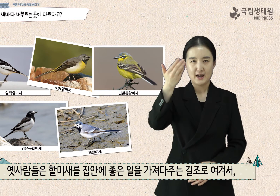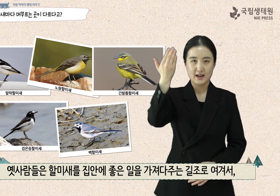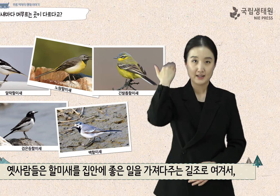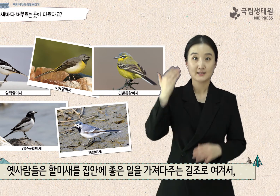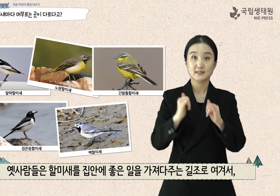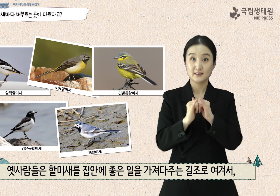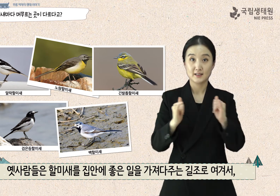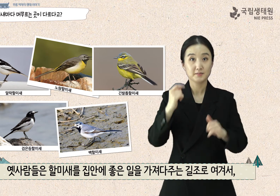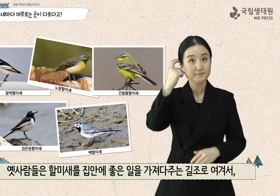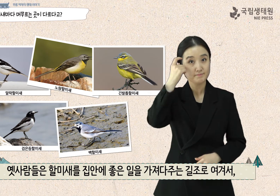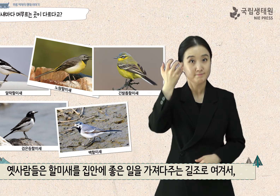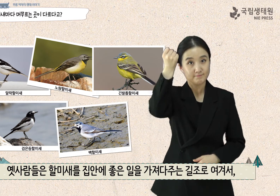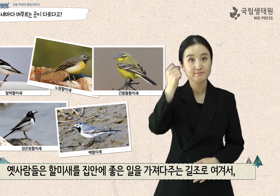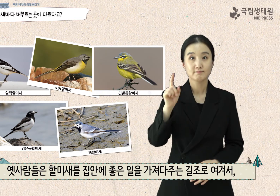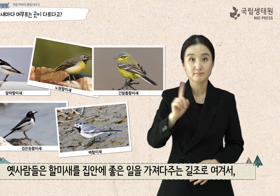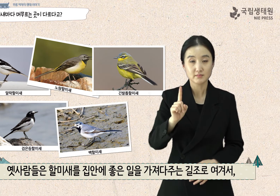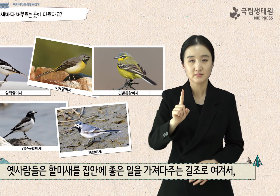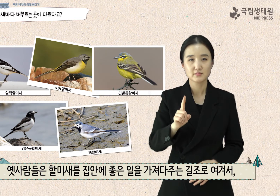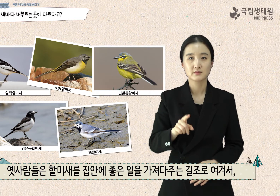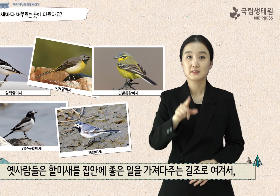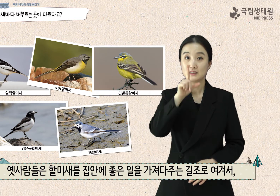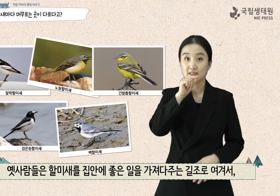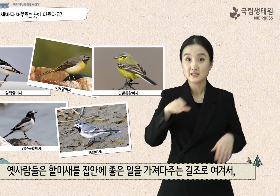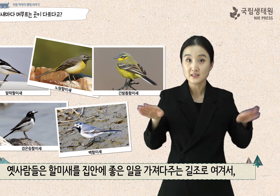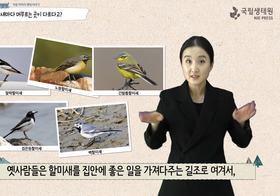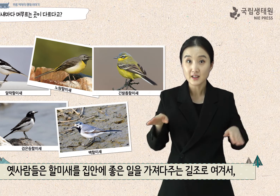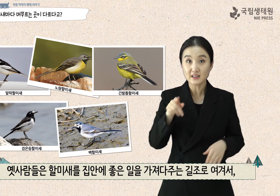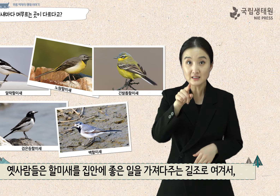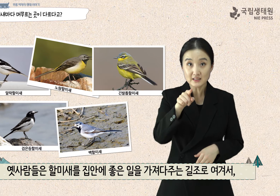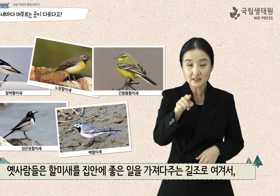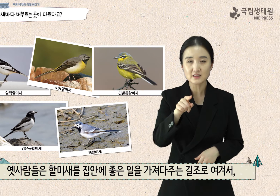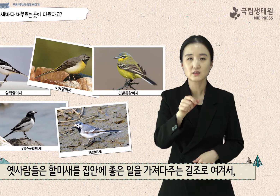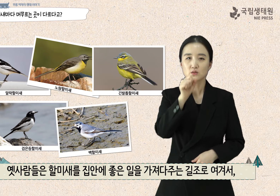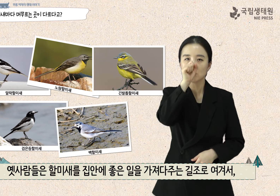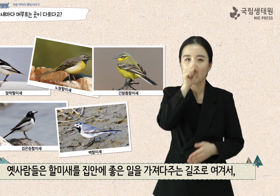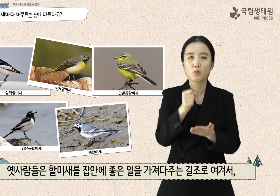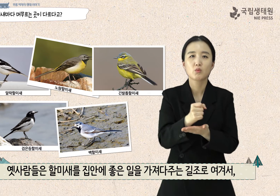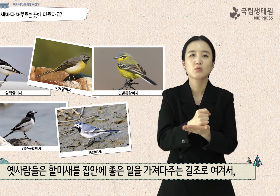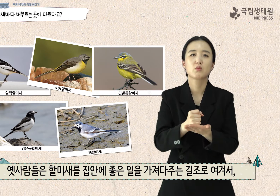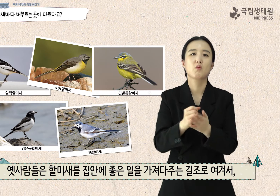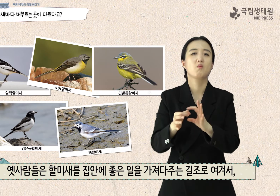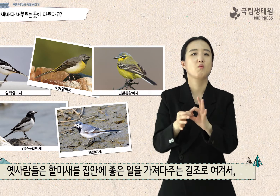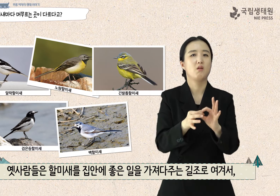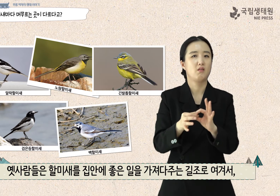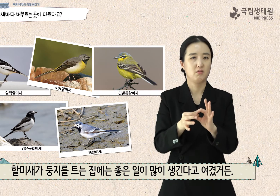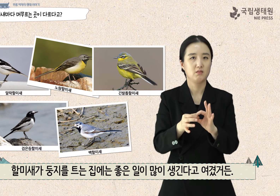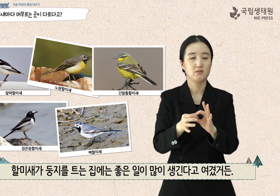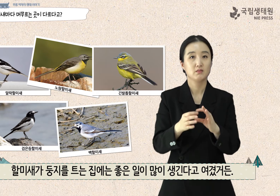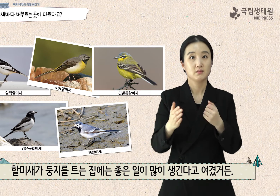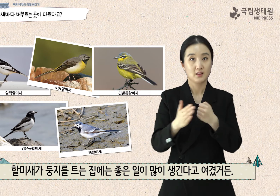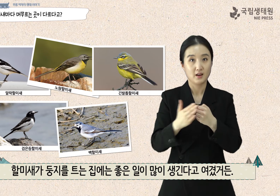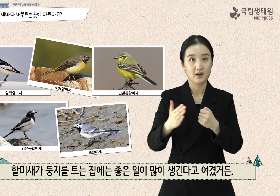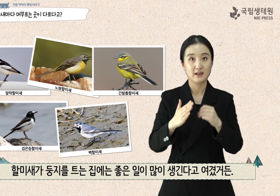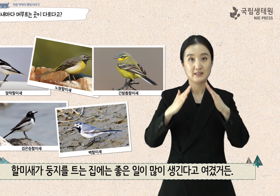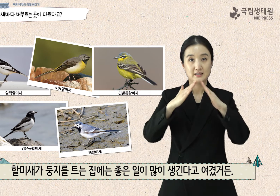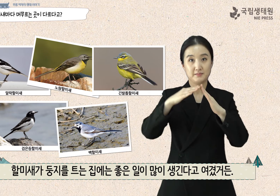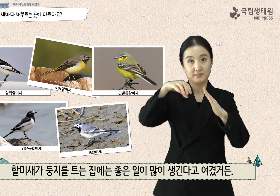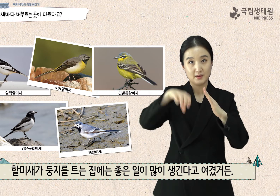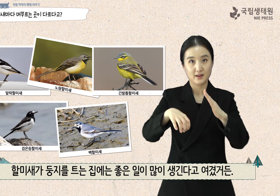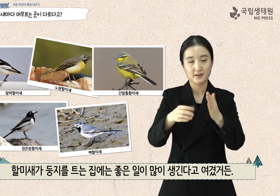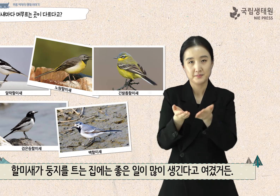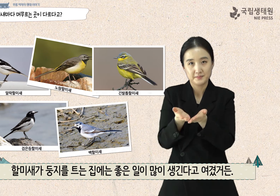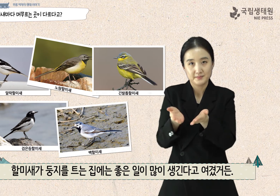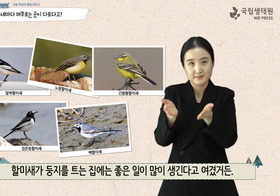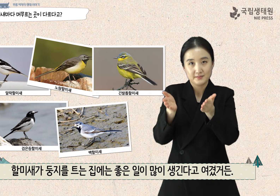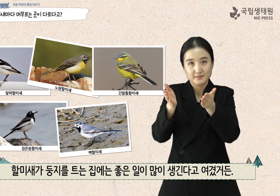옛사람들은 할미새를 집안에 좋은 일을 가져다 주는 길조로 여겨서 할미새가 둥지를